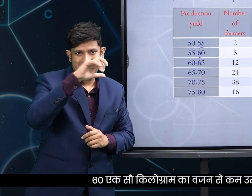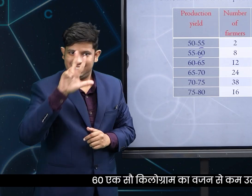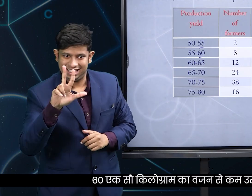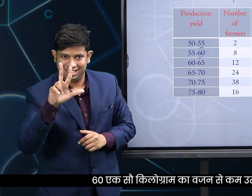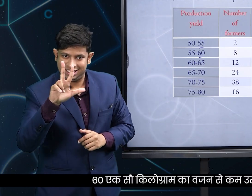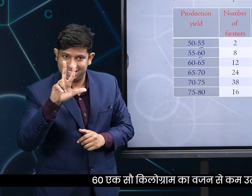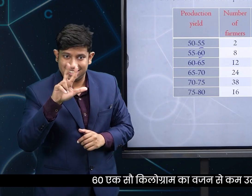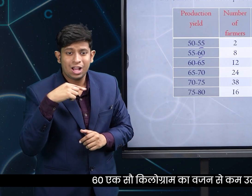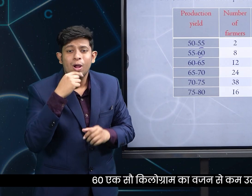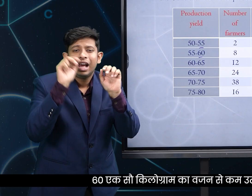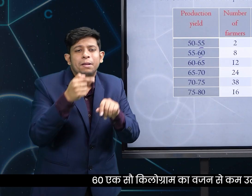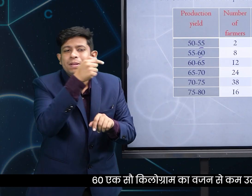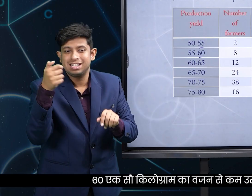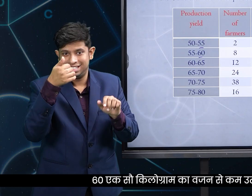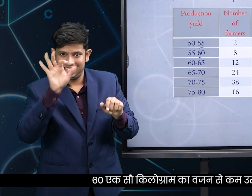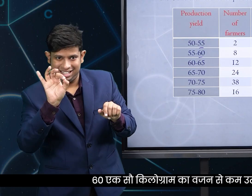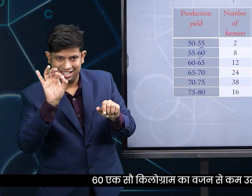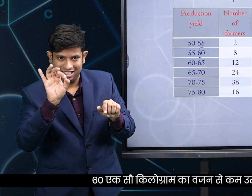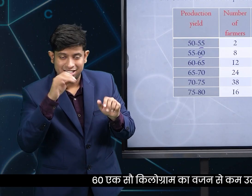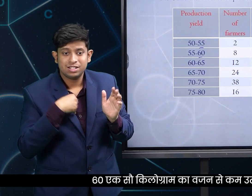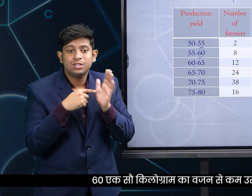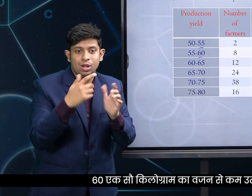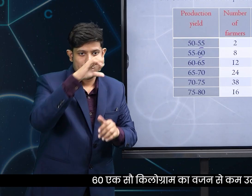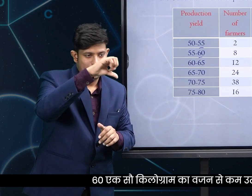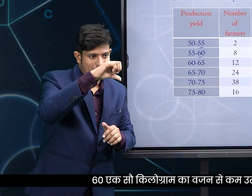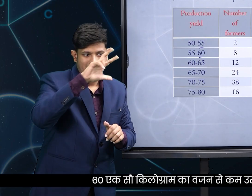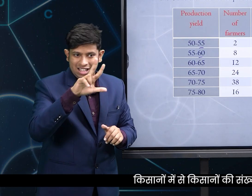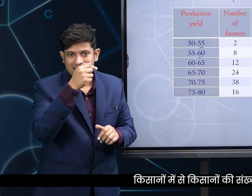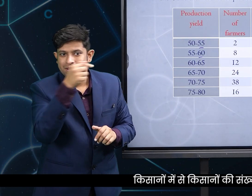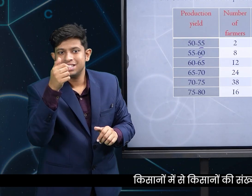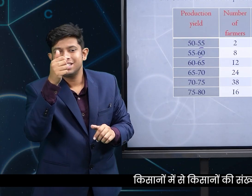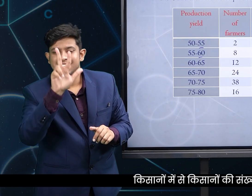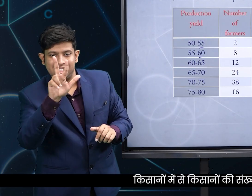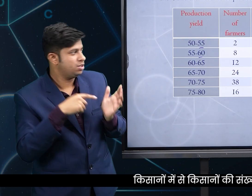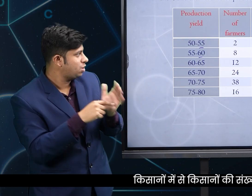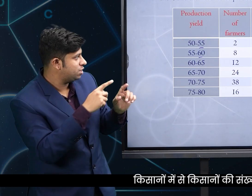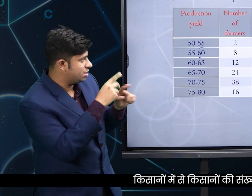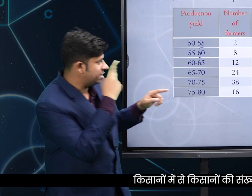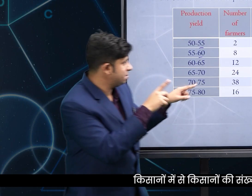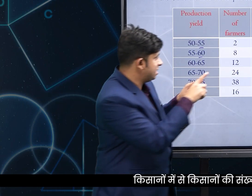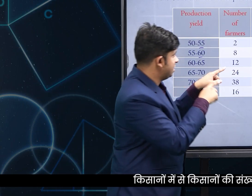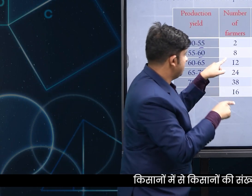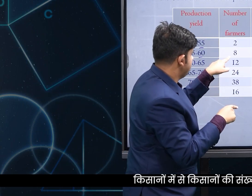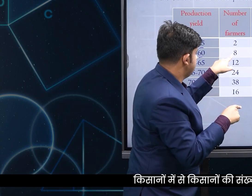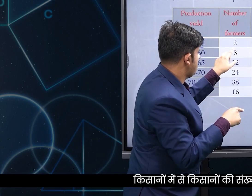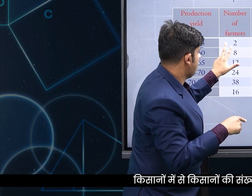100 किलोग्राम का वजन से कम उत्पादन करने वाले कुल 98 किसानों में से किसानों की संख्या घटानी होगी।